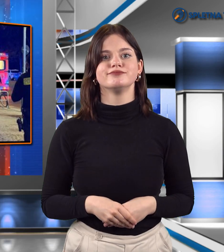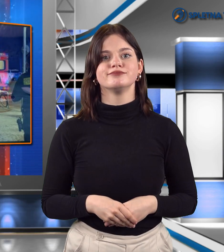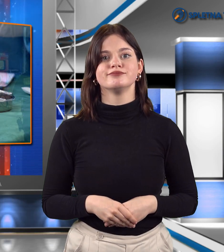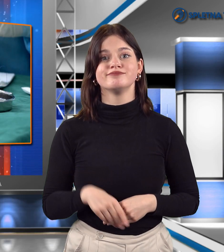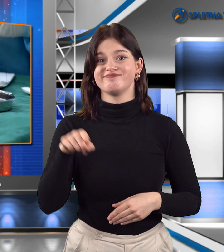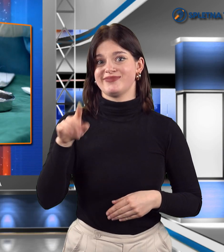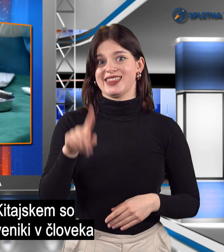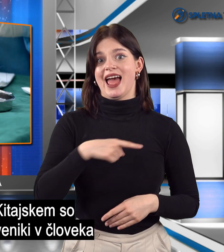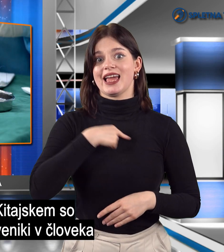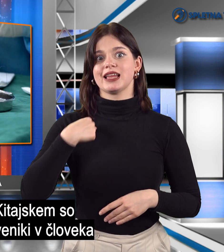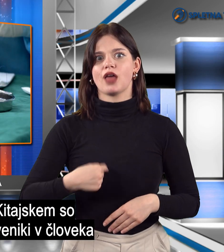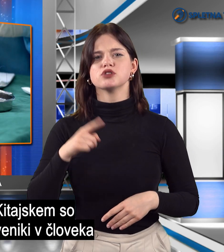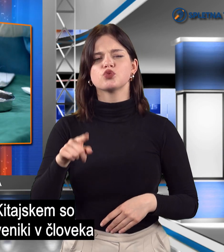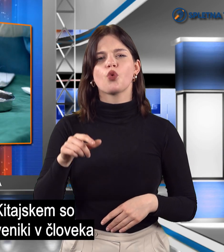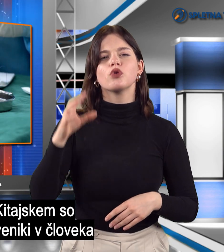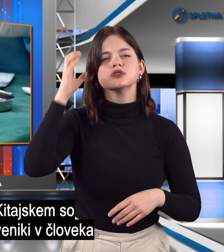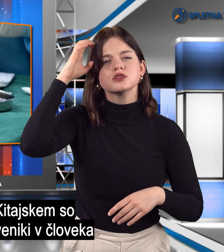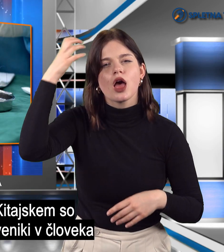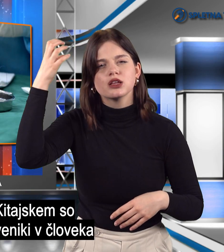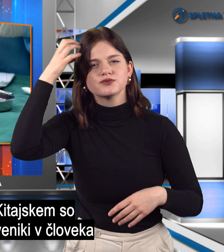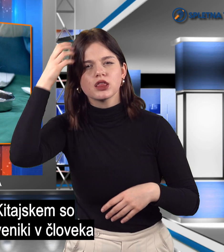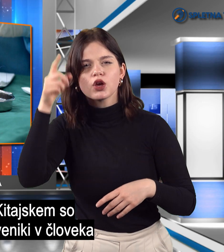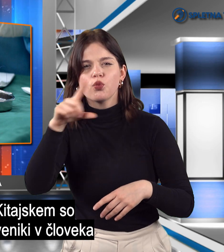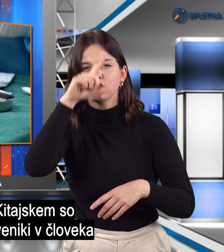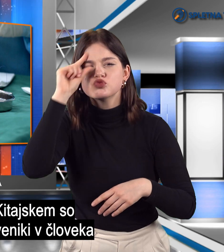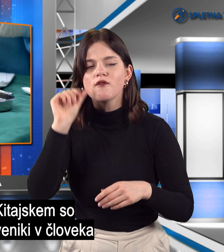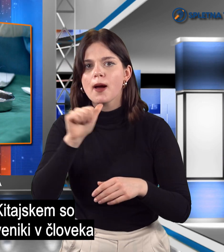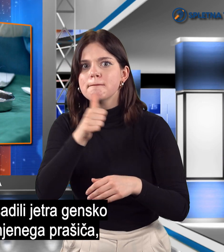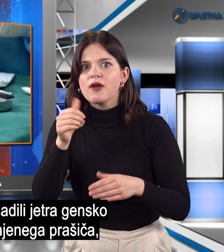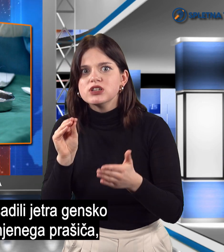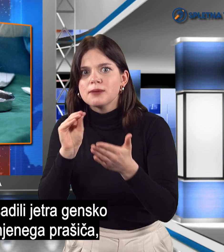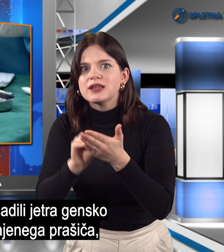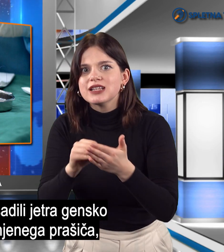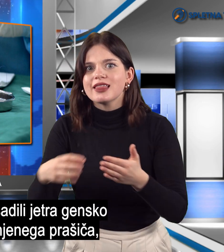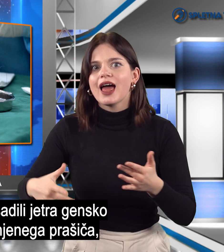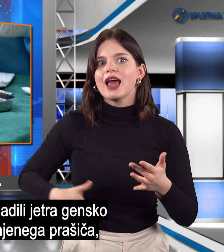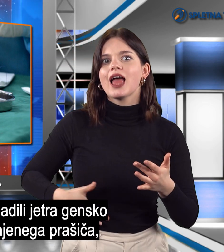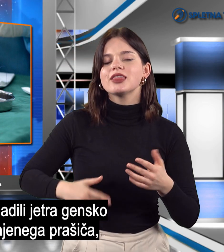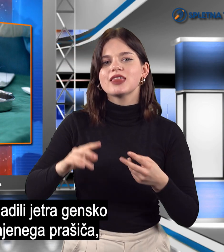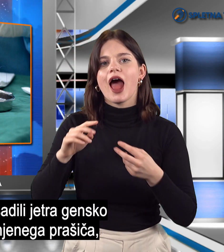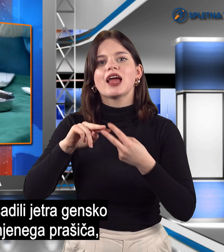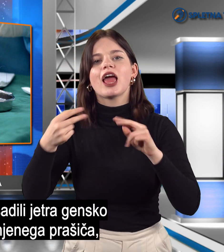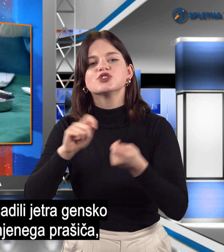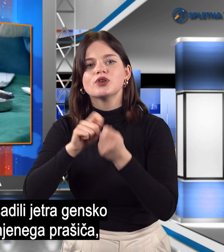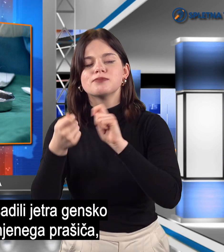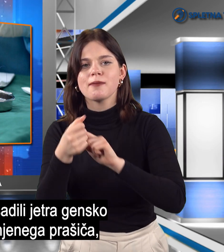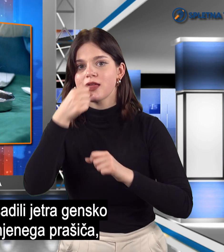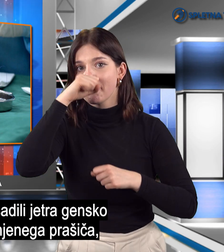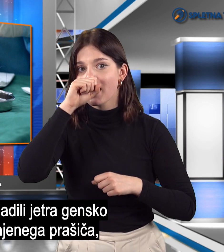prijeti na kraju dogodka. Na Kitajskem so znanstveniki v človeka prvič presadili jetra gensko spremenjenega prašiča,